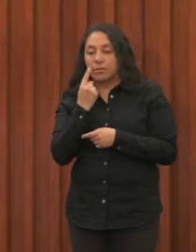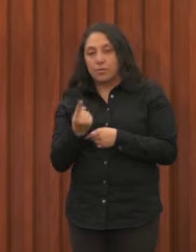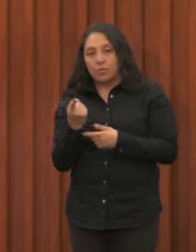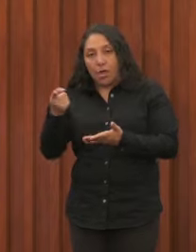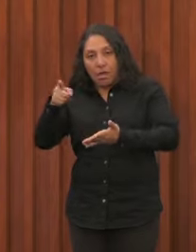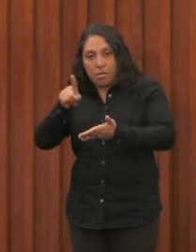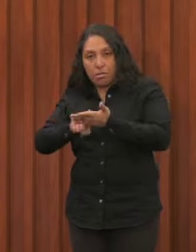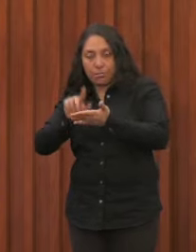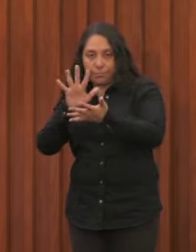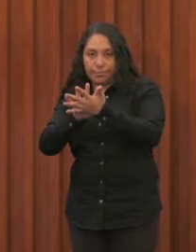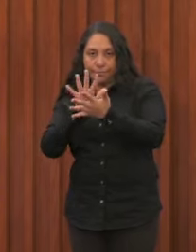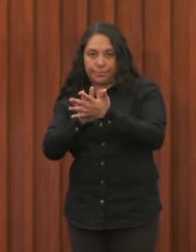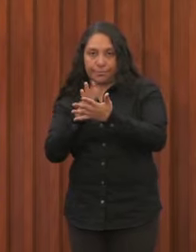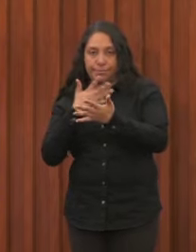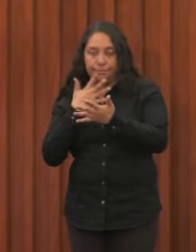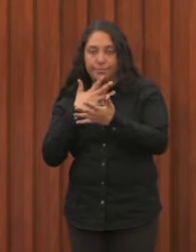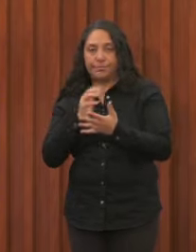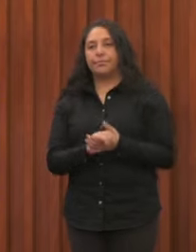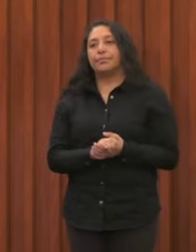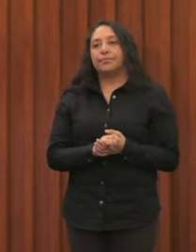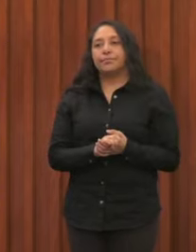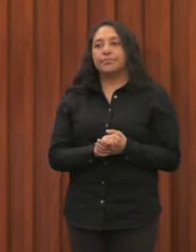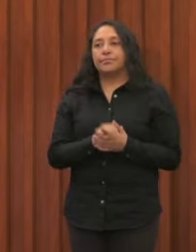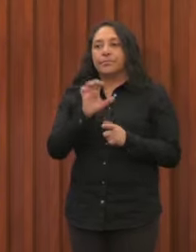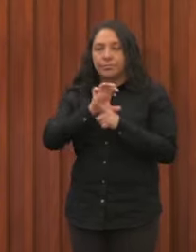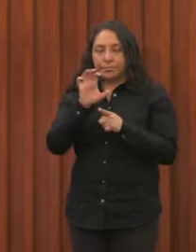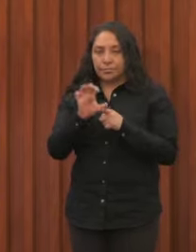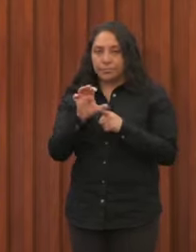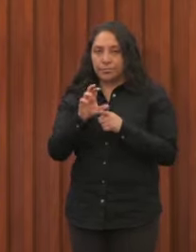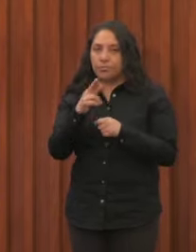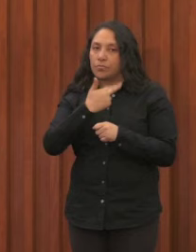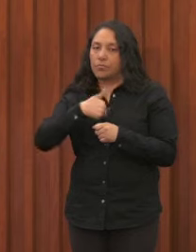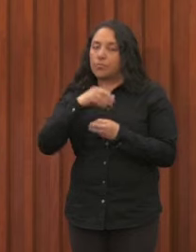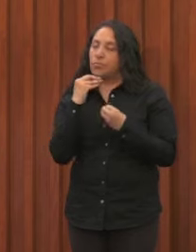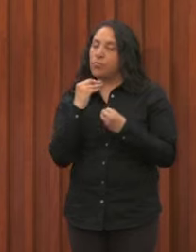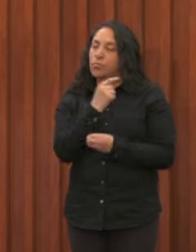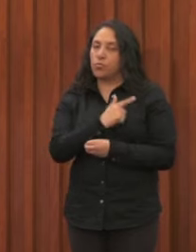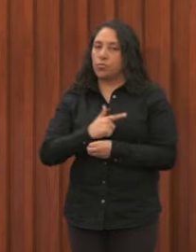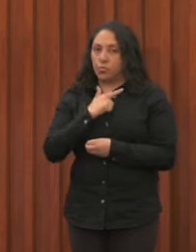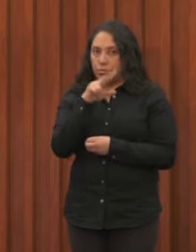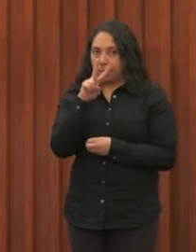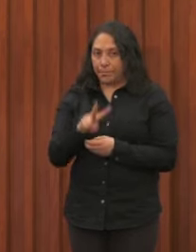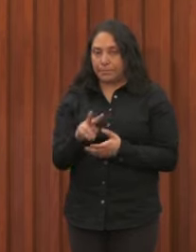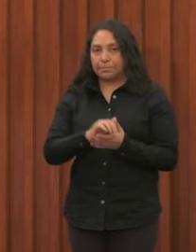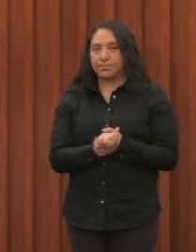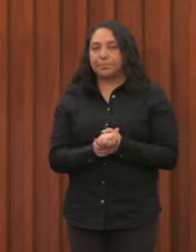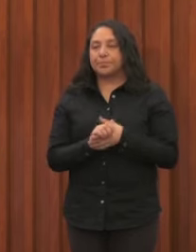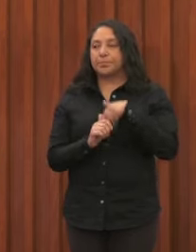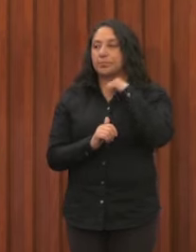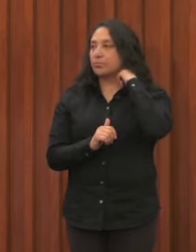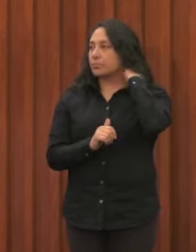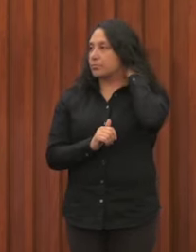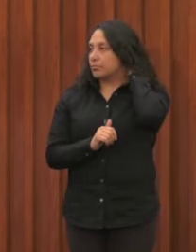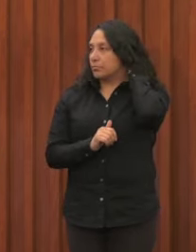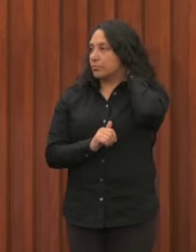privados de la libertad. Entonces, nos da muchísimo gusto que,